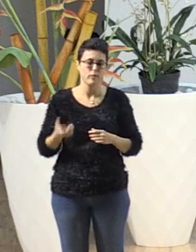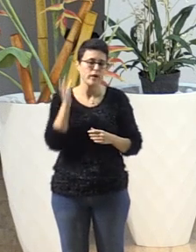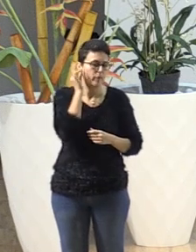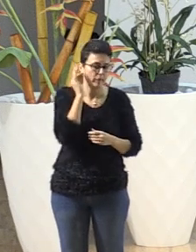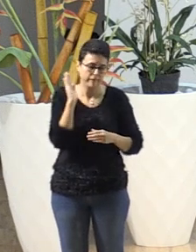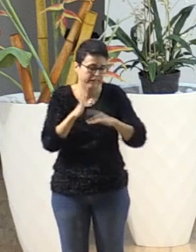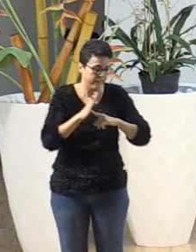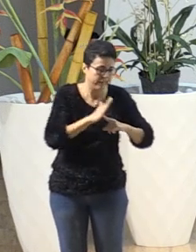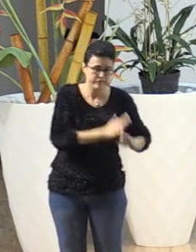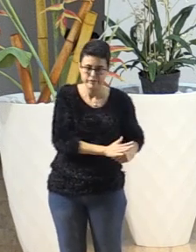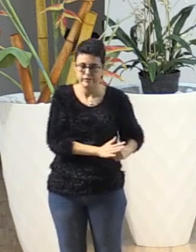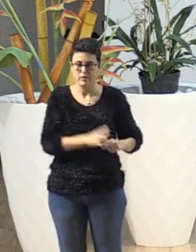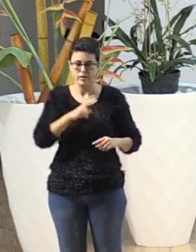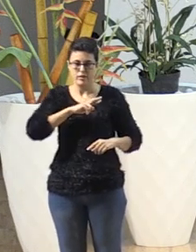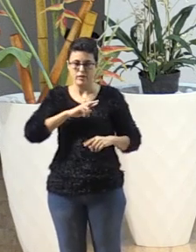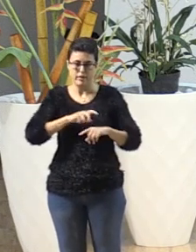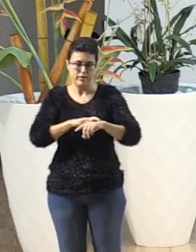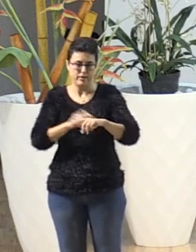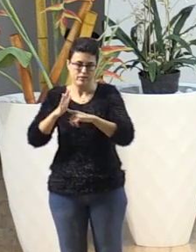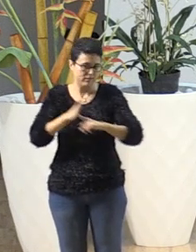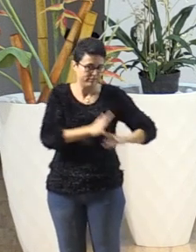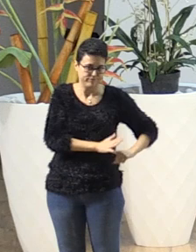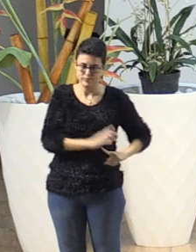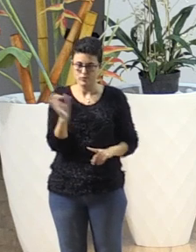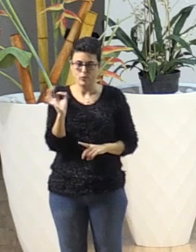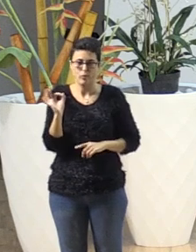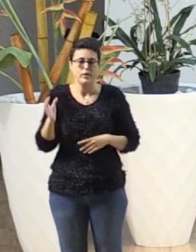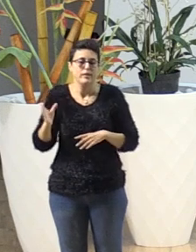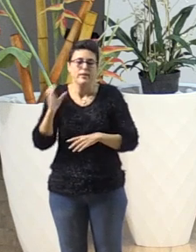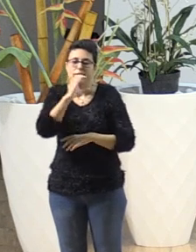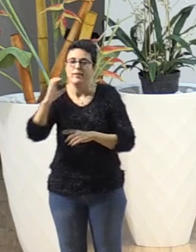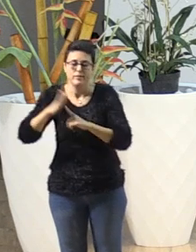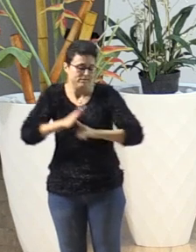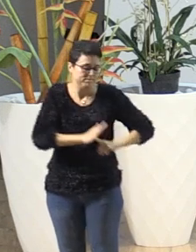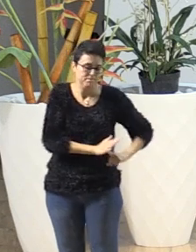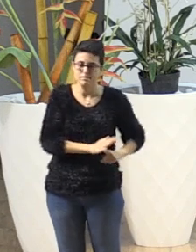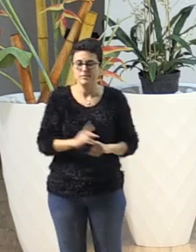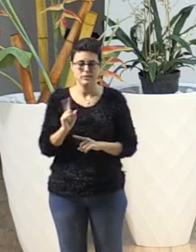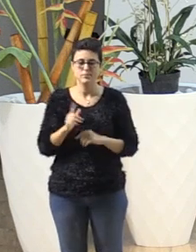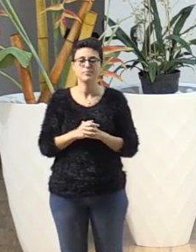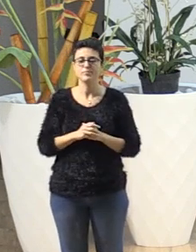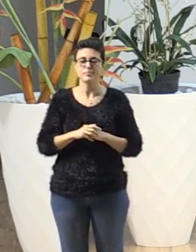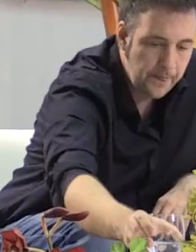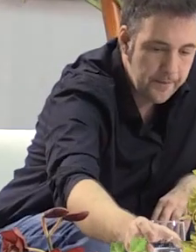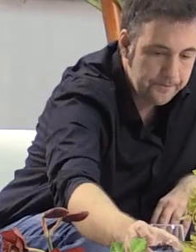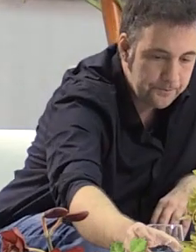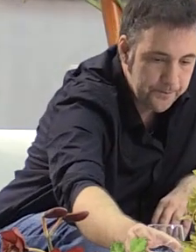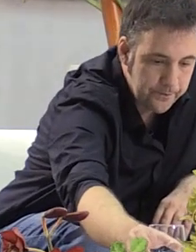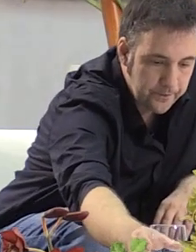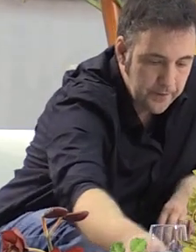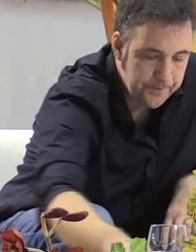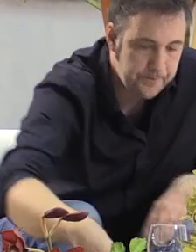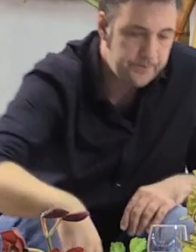racismo, puede ser el colonialismo. Hay muchos sistemas de dominación que nos atraviesan y